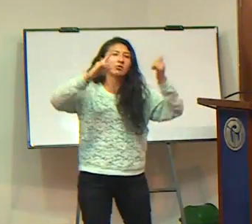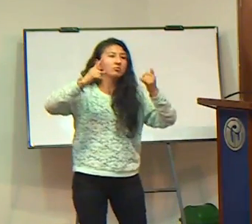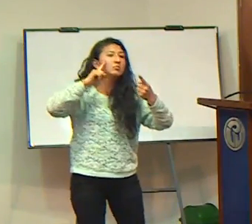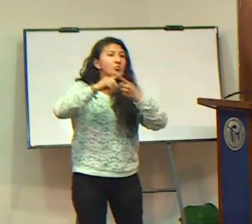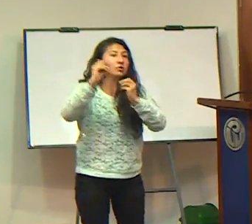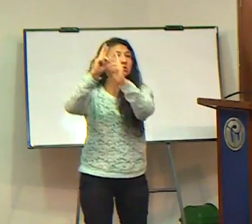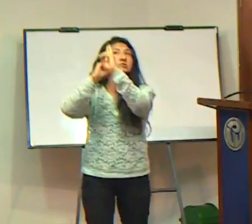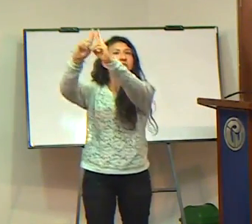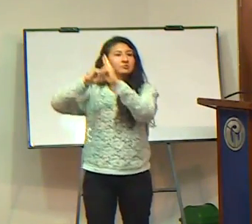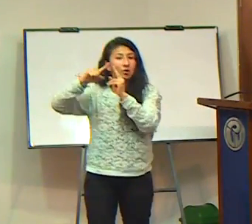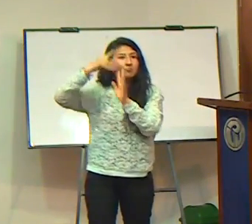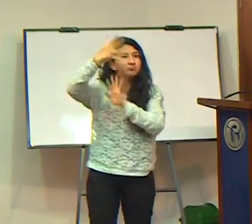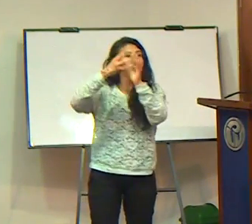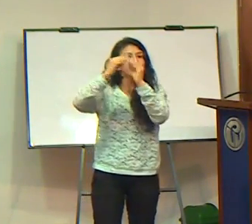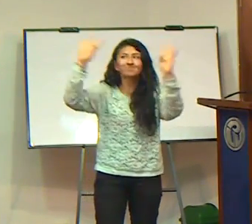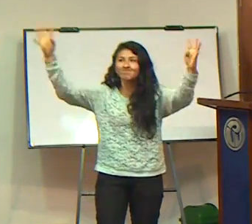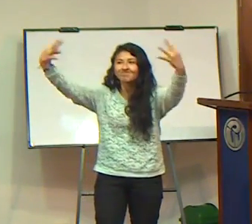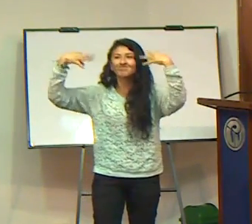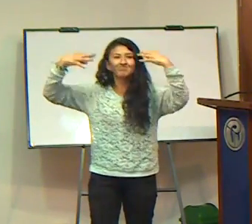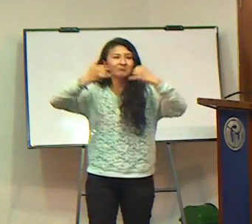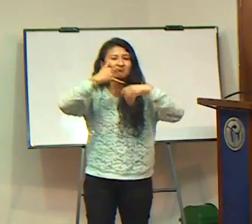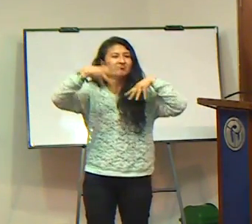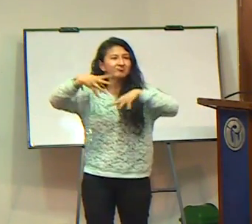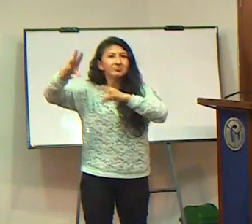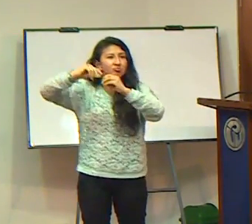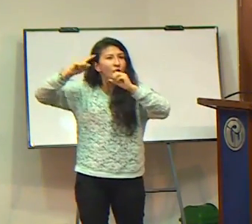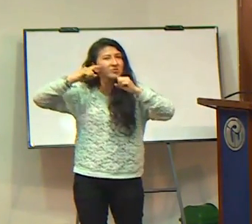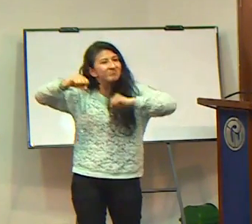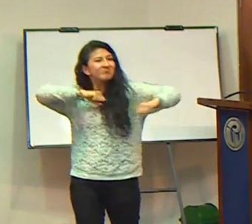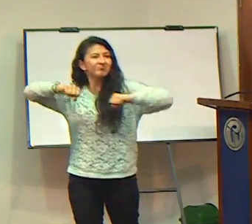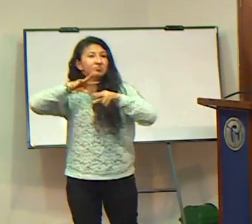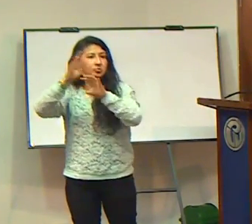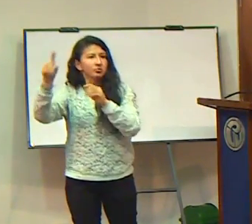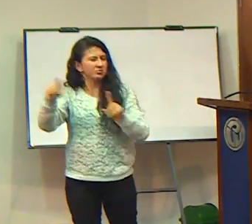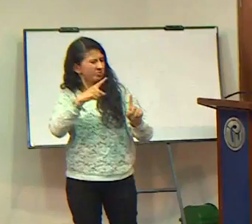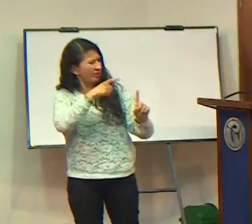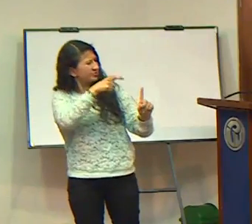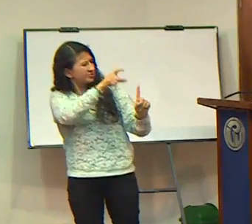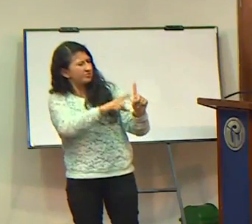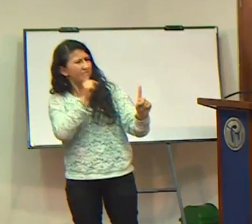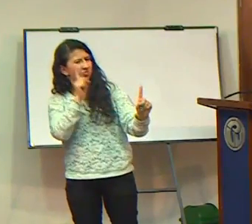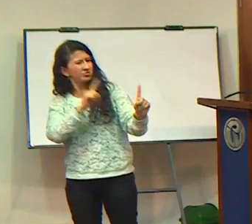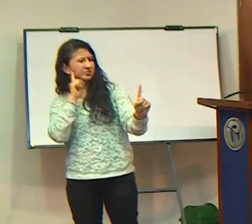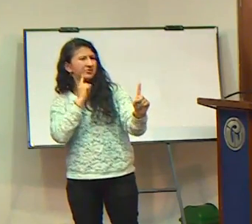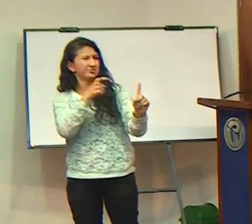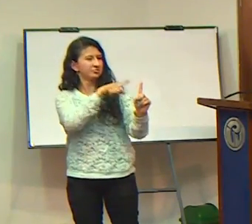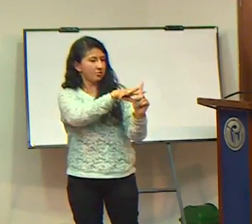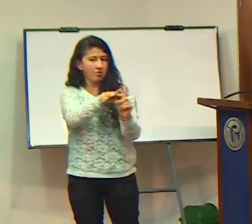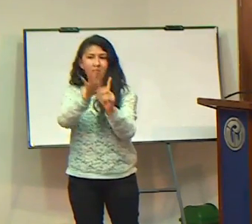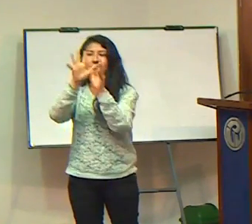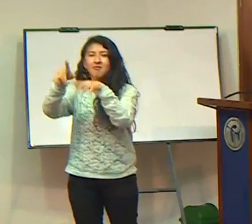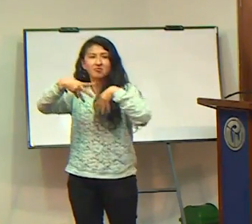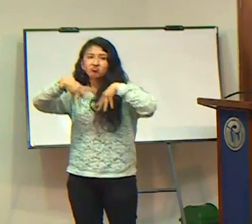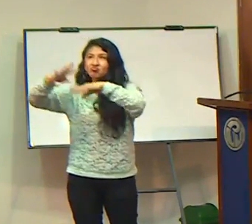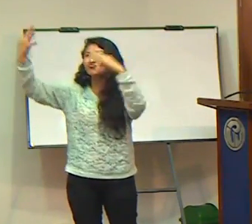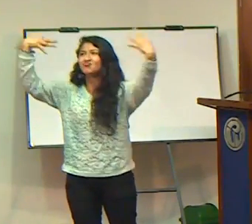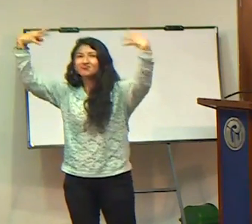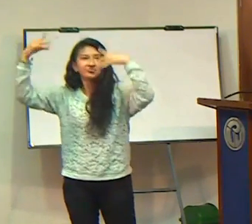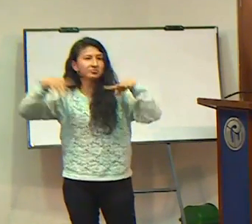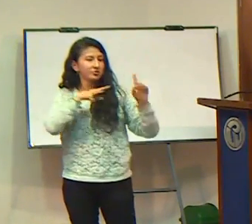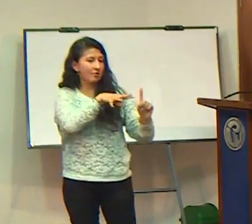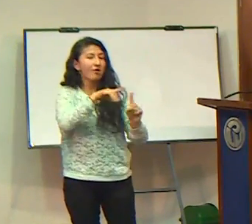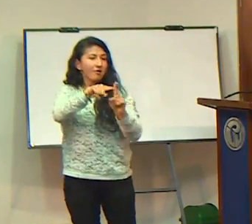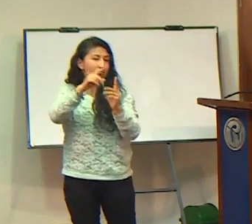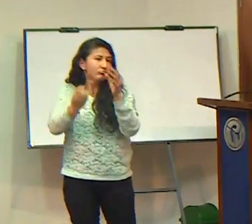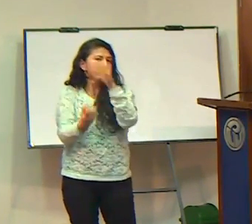señas. Nosotros hicimos una marcha como de visibilización, nos movilizamos para que las